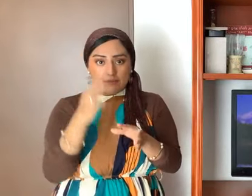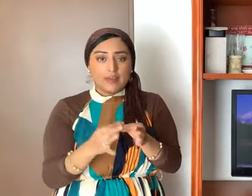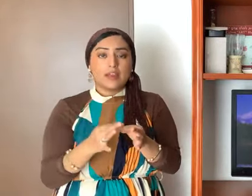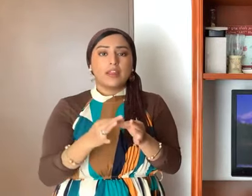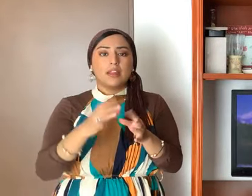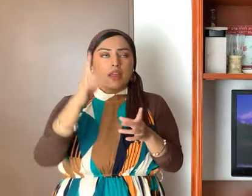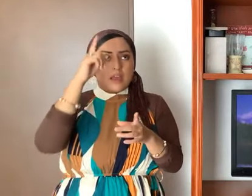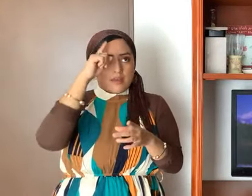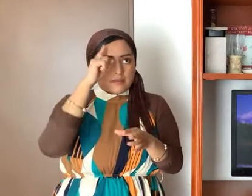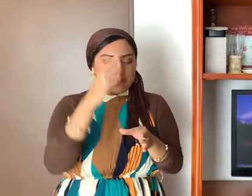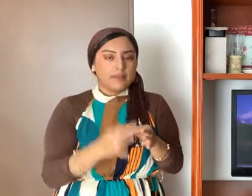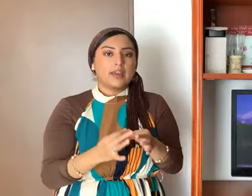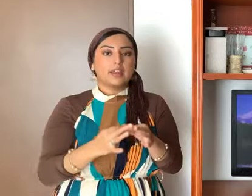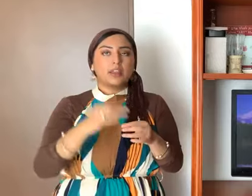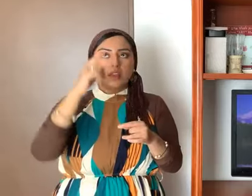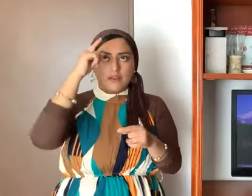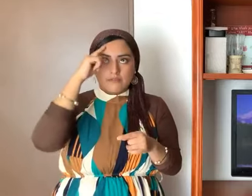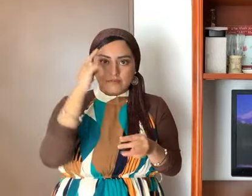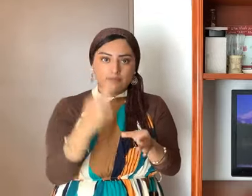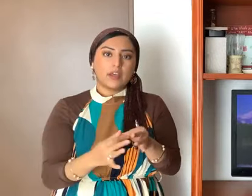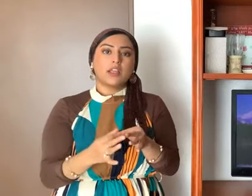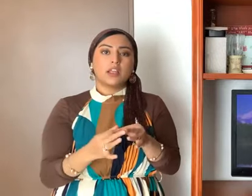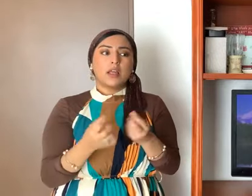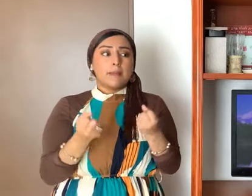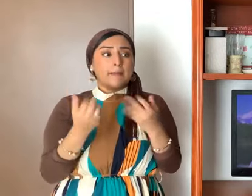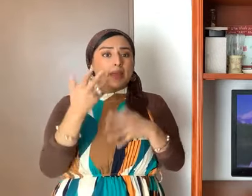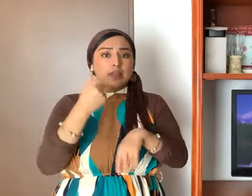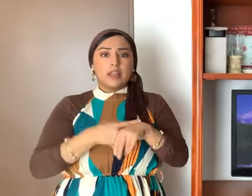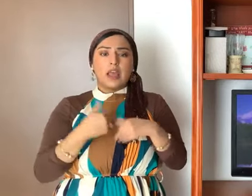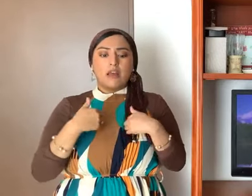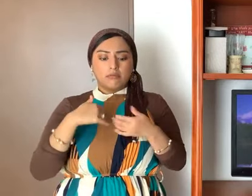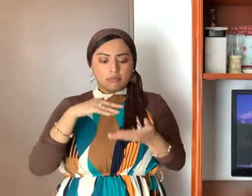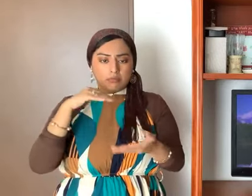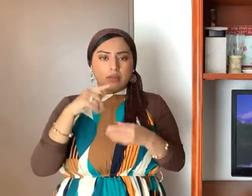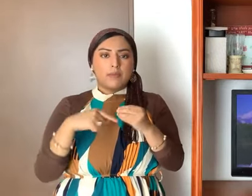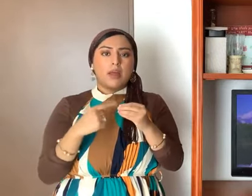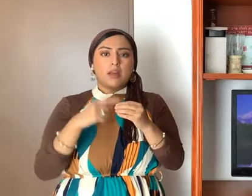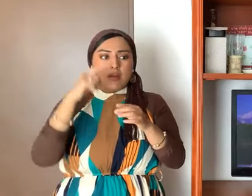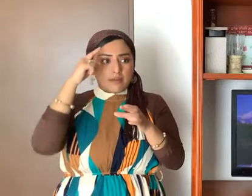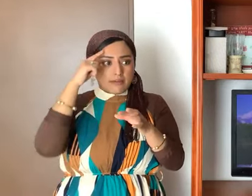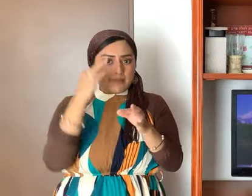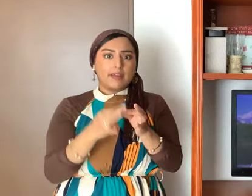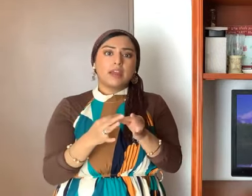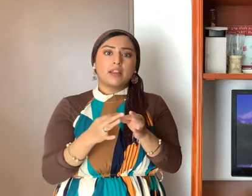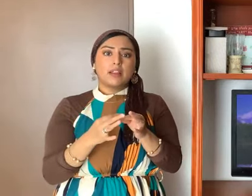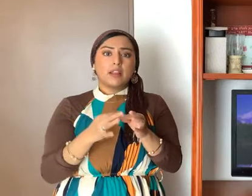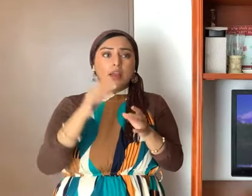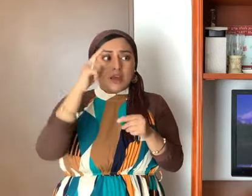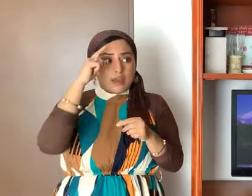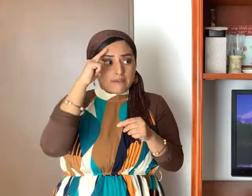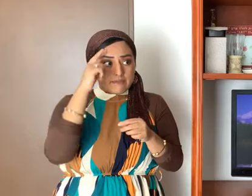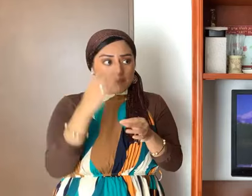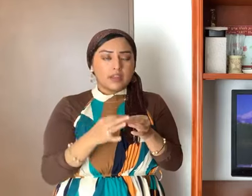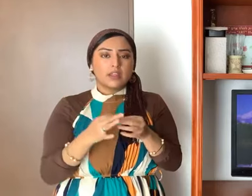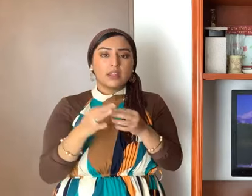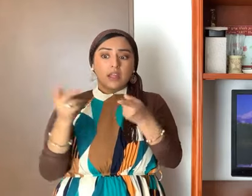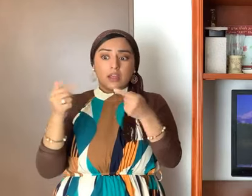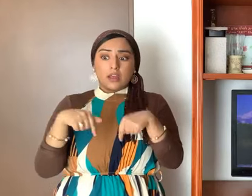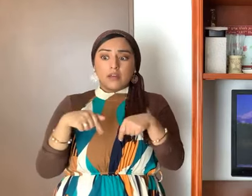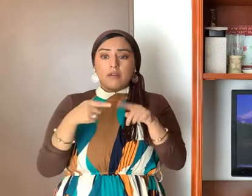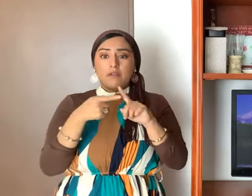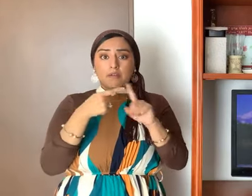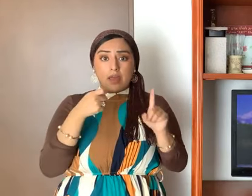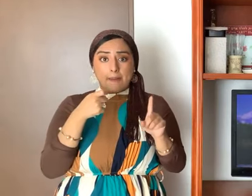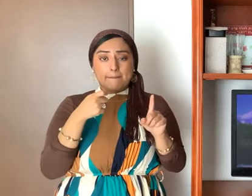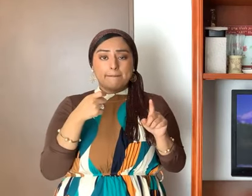la fe, la fe. Muchas veces hemos estudiado acerca de la fe. La fe proviene, o